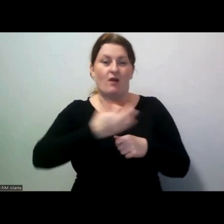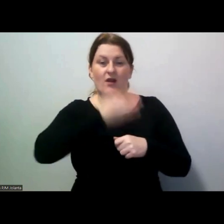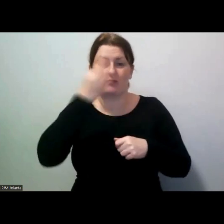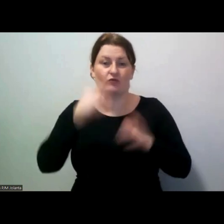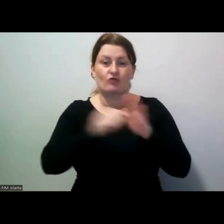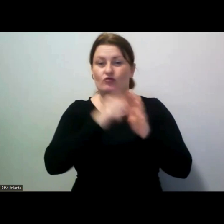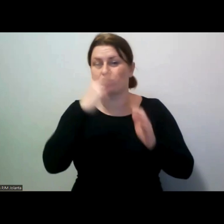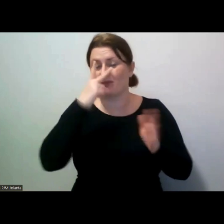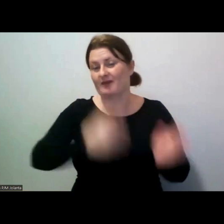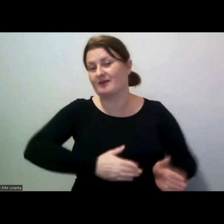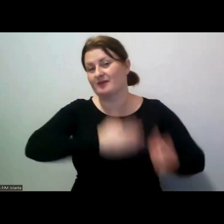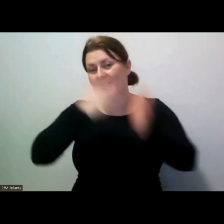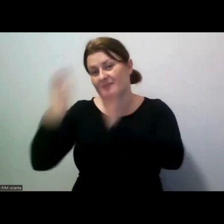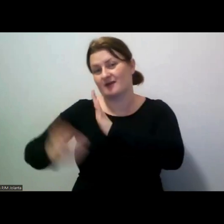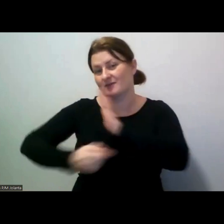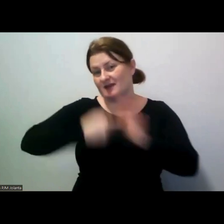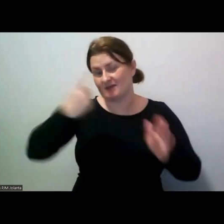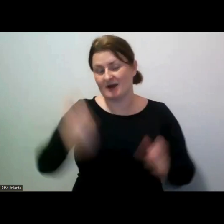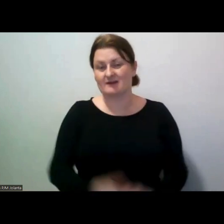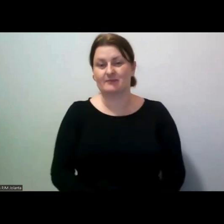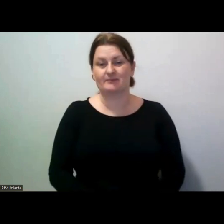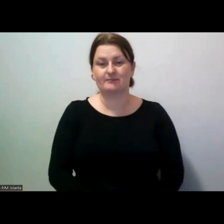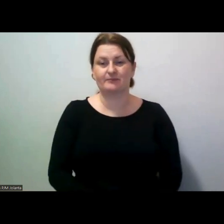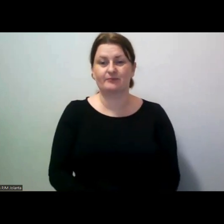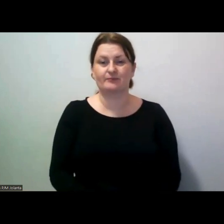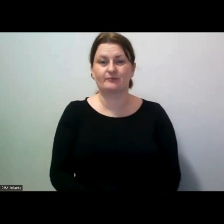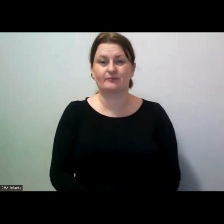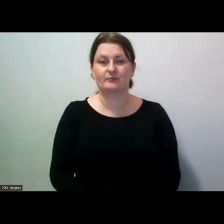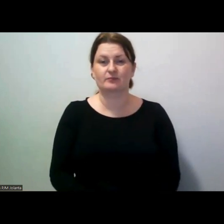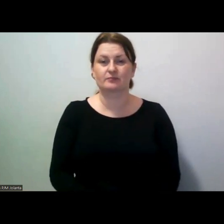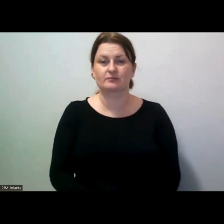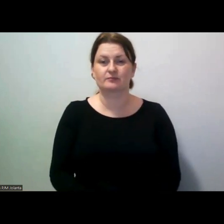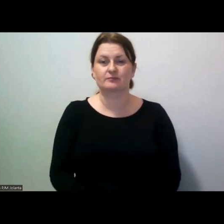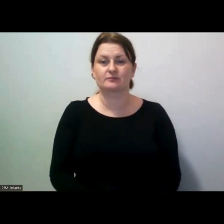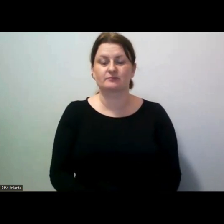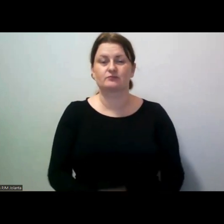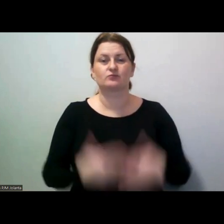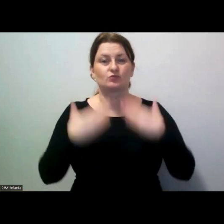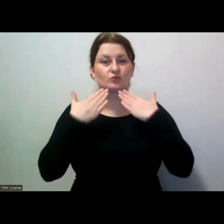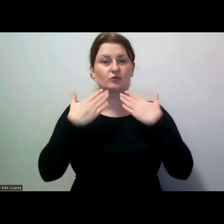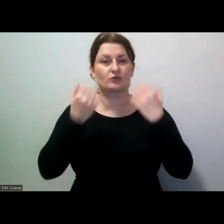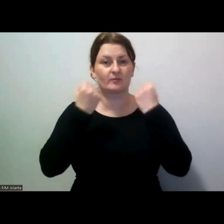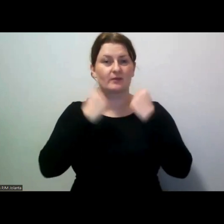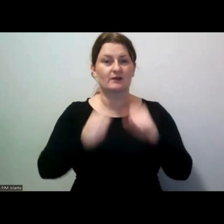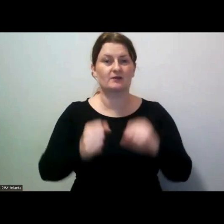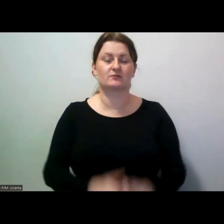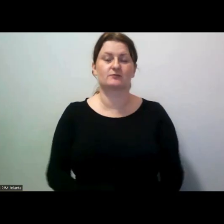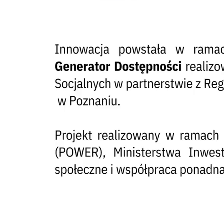zobaczenia następnym razem, drogie panie. Dziękujemy bardzo.